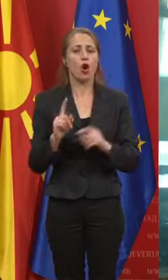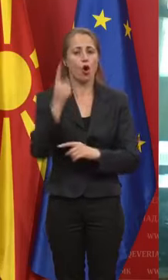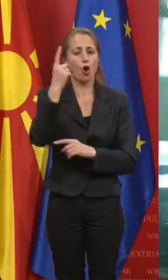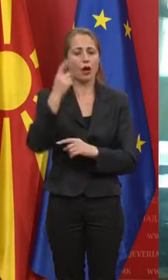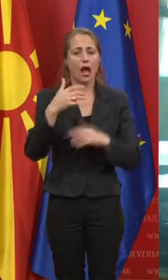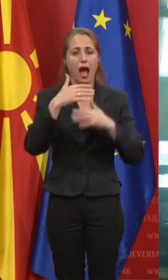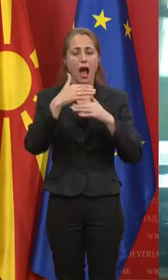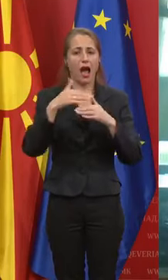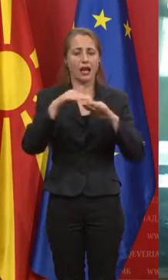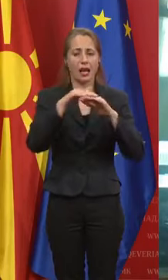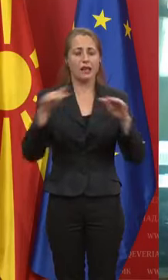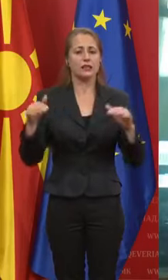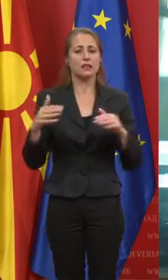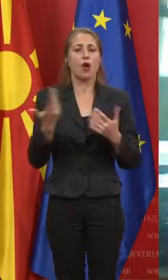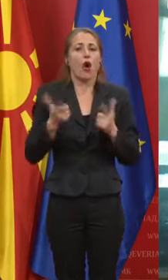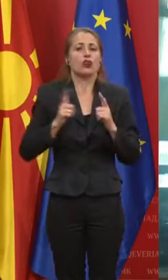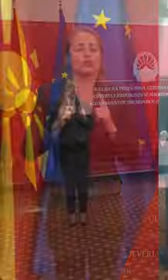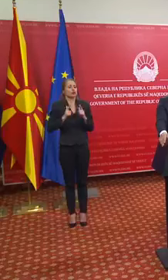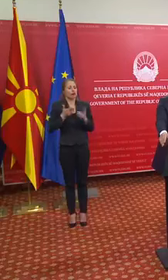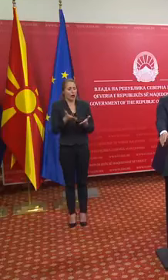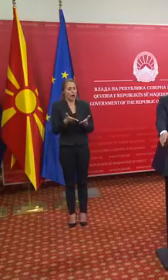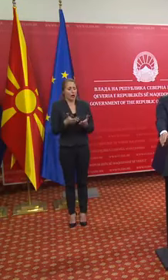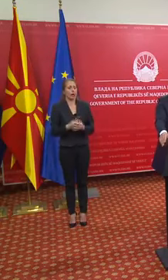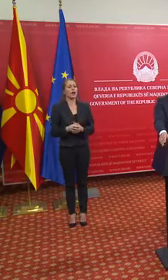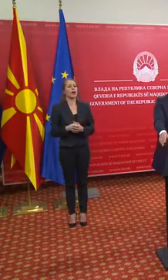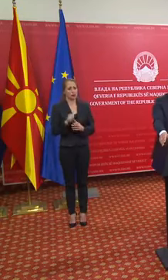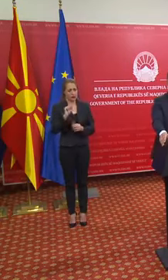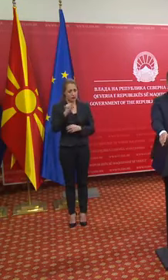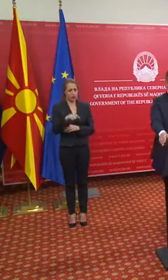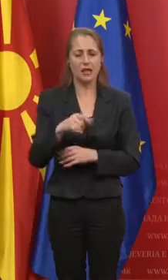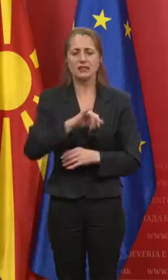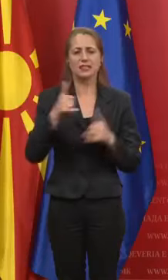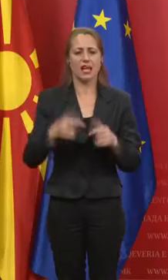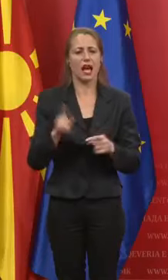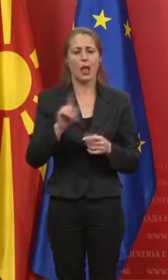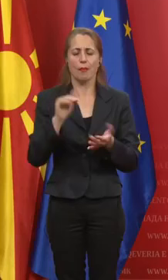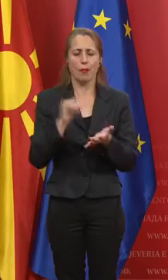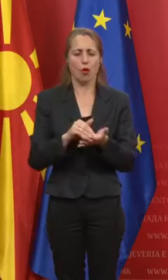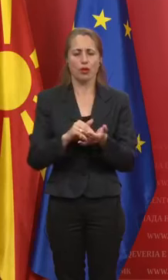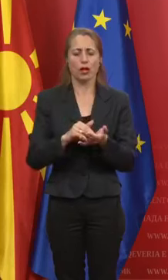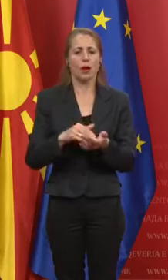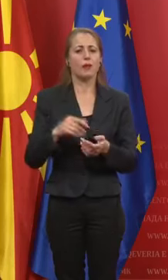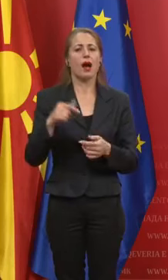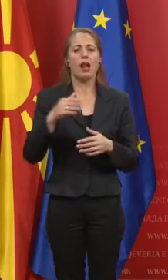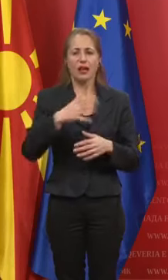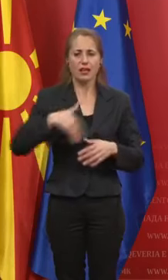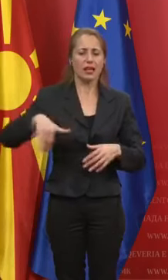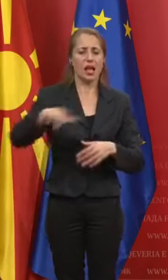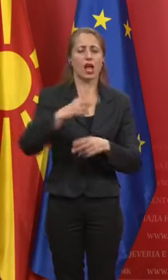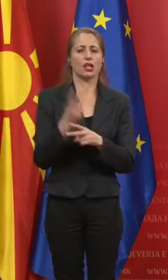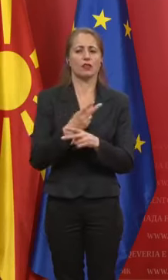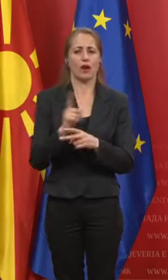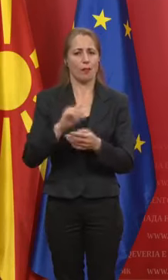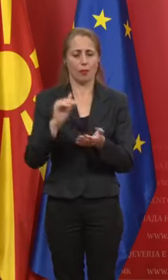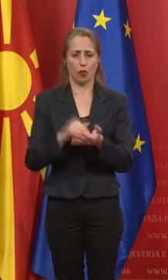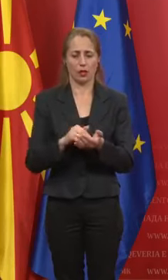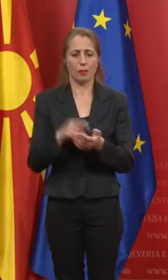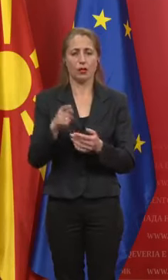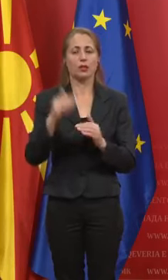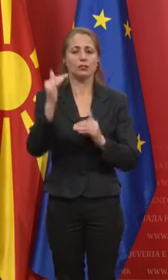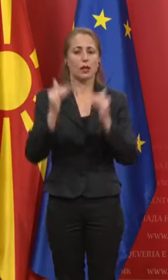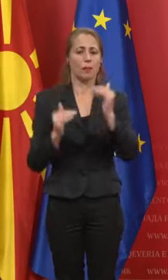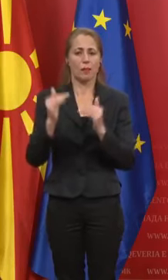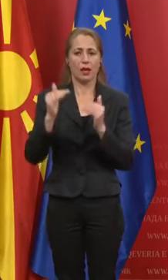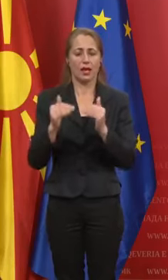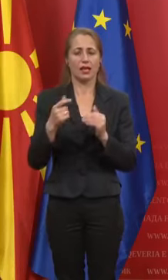кога би чекале за такво нешто? Да, за сега нема потреба никаде на територијата на земјата. Но тоа се мерките кои